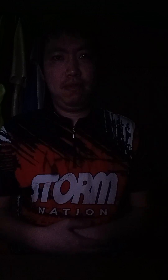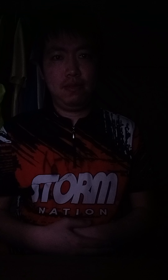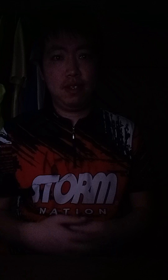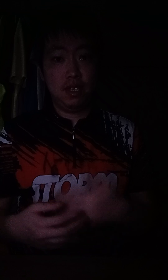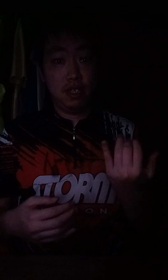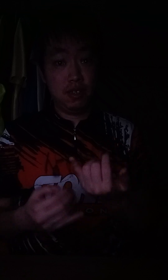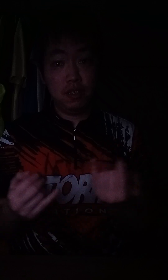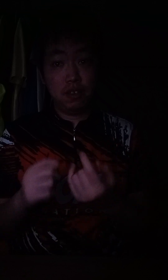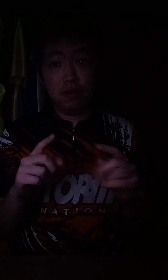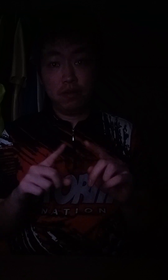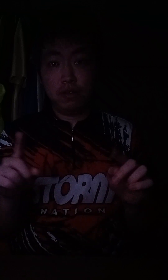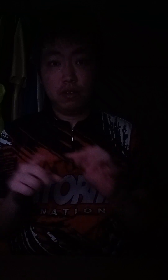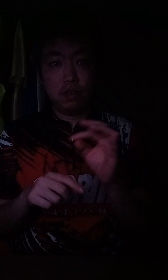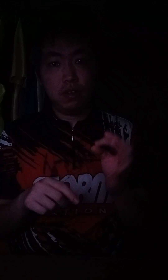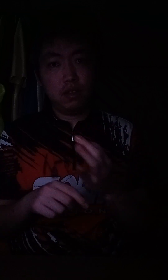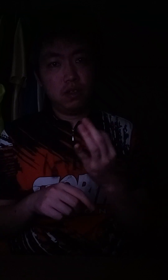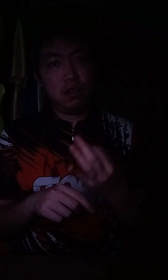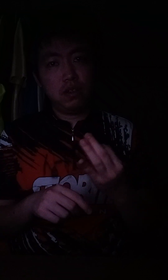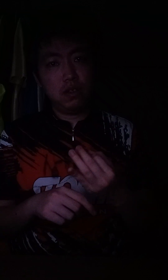할머니께서는 몇 시부터 몇 시까지 일하고